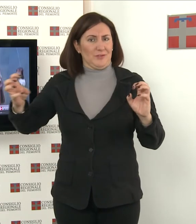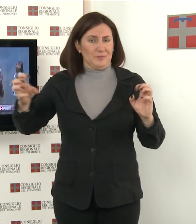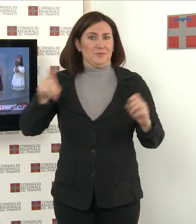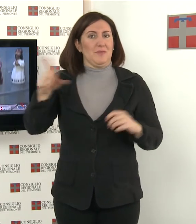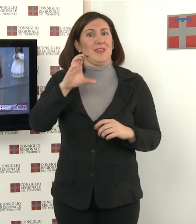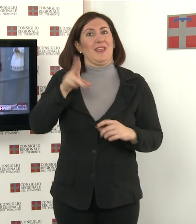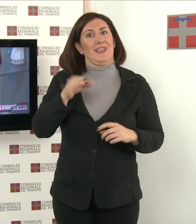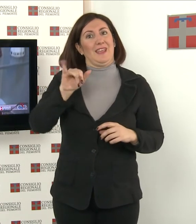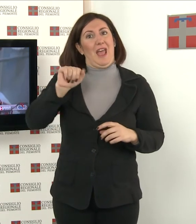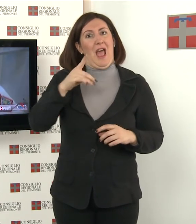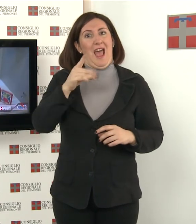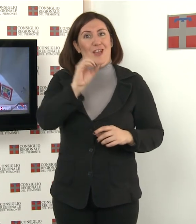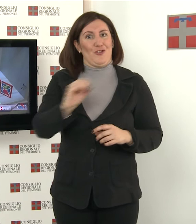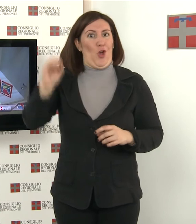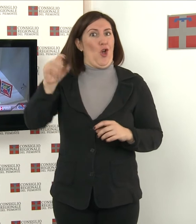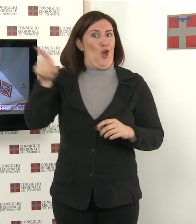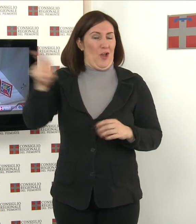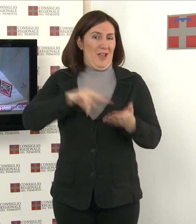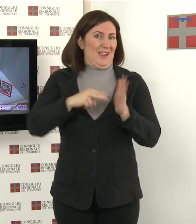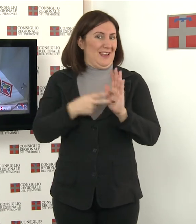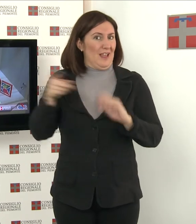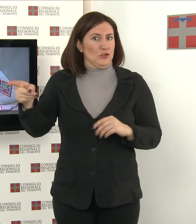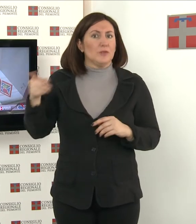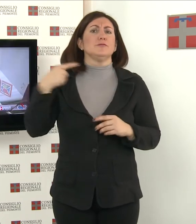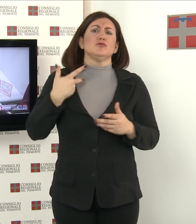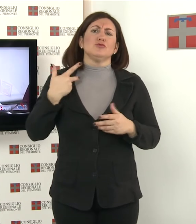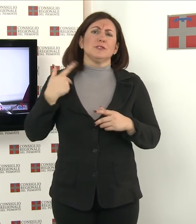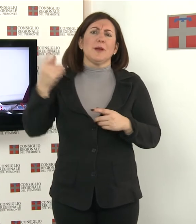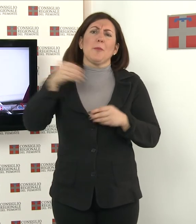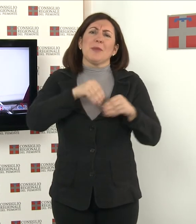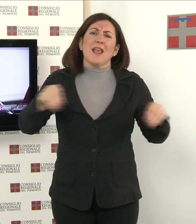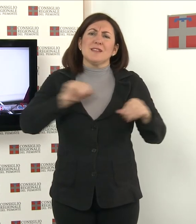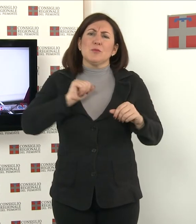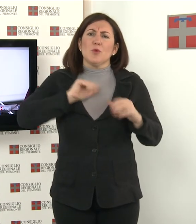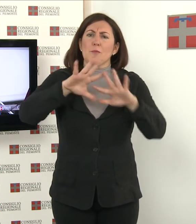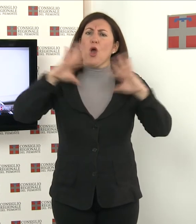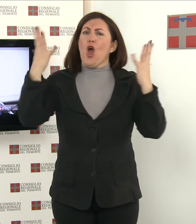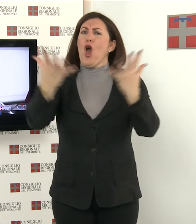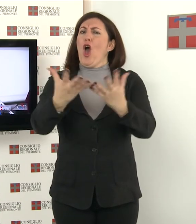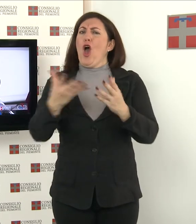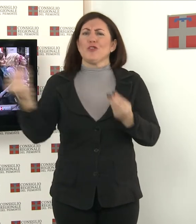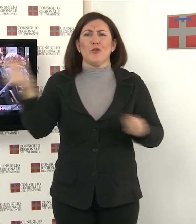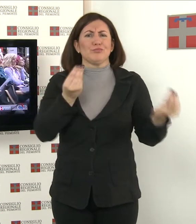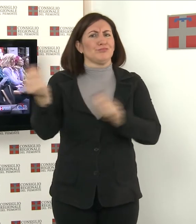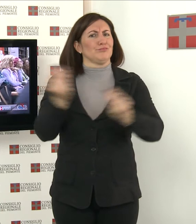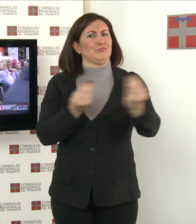18 gennaio una serie di presepi provenienti da tutto il mondo e seguite la conversazione musicale del musicologo attilio piovano e